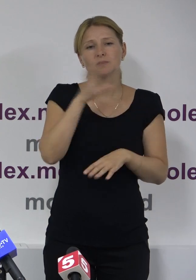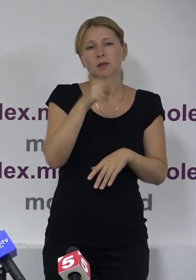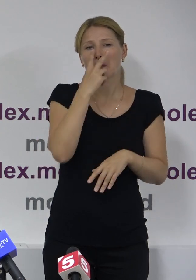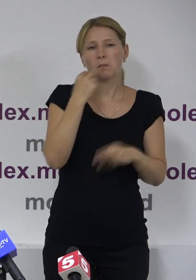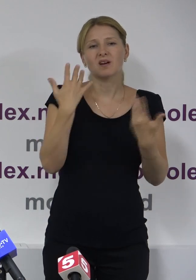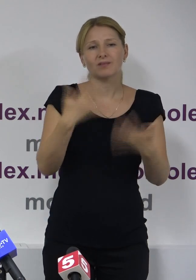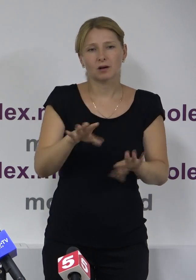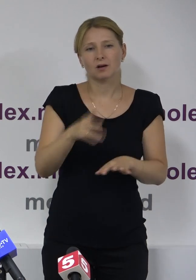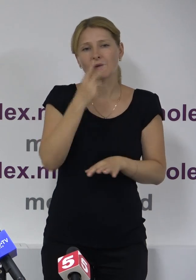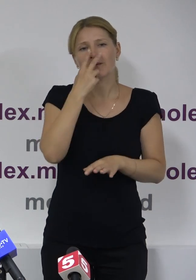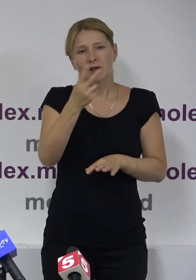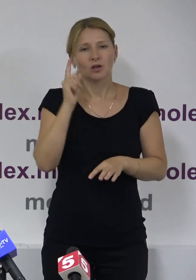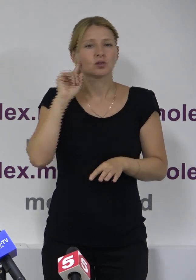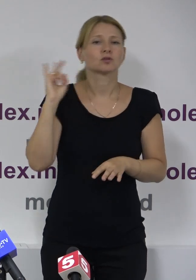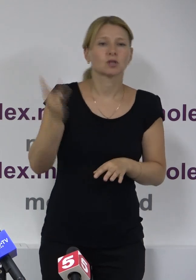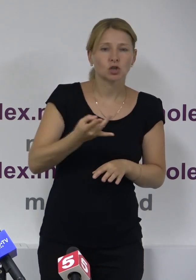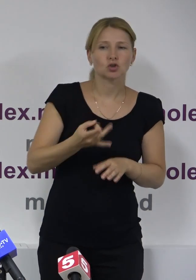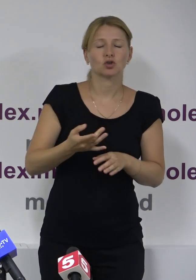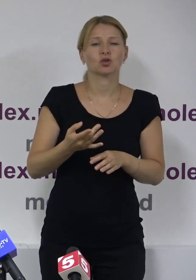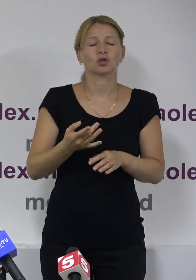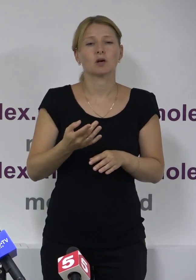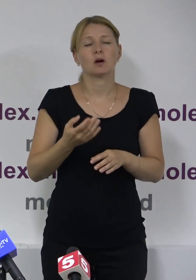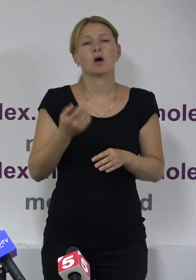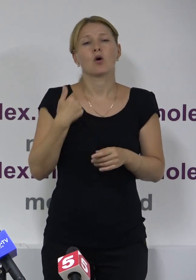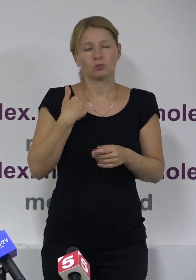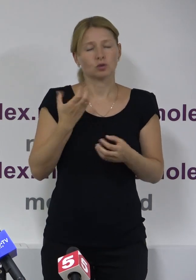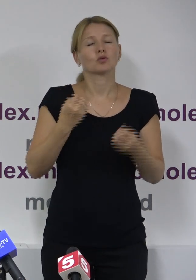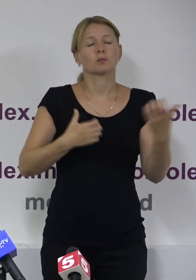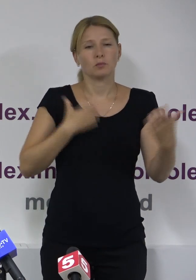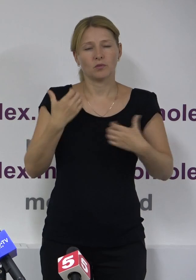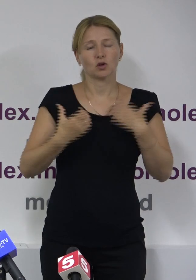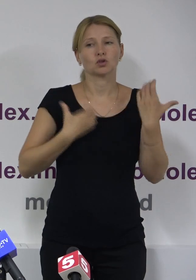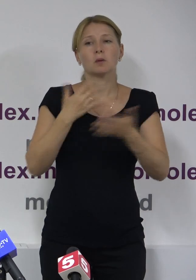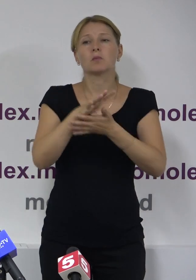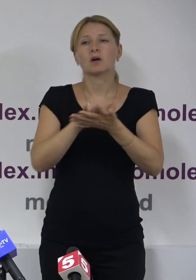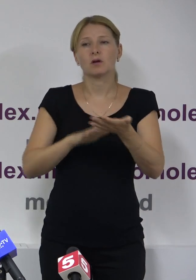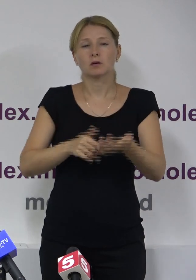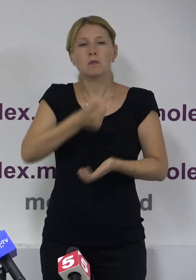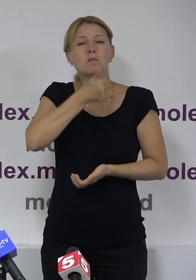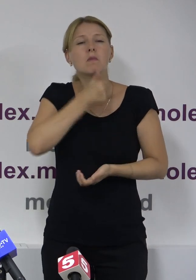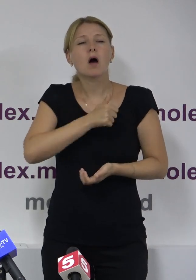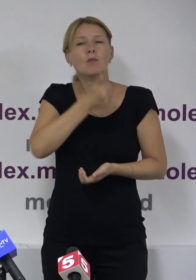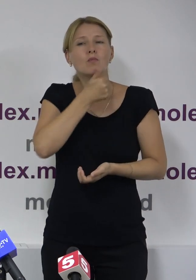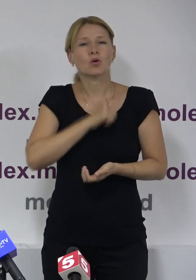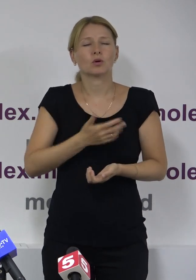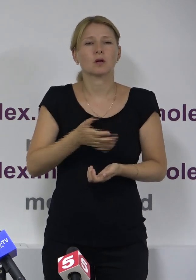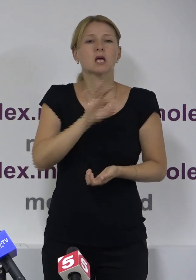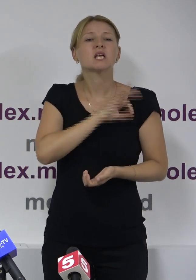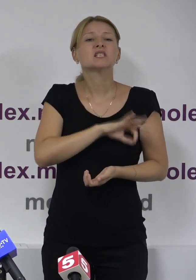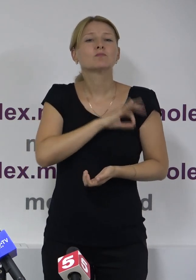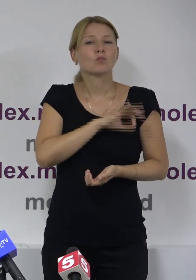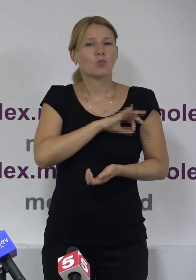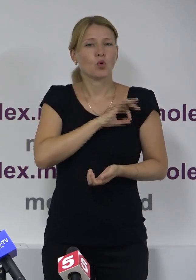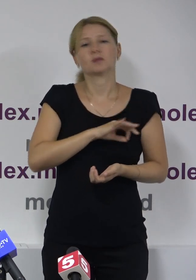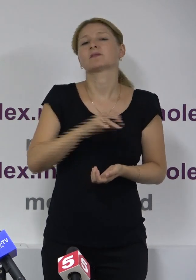ultimile alegeri din Republica Moldova. În continuare suntem îngrijorați de tentativele, încercările de utilizare a